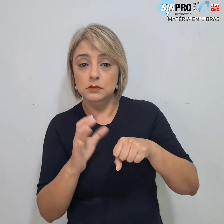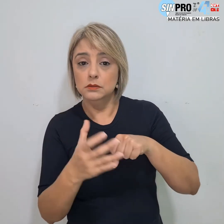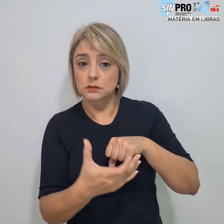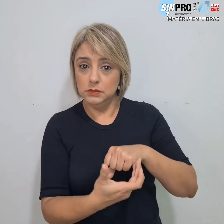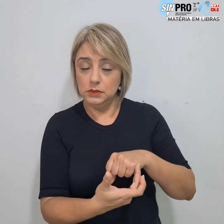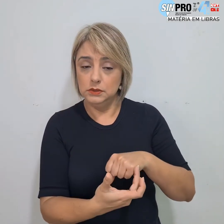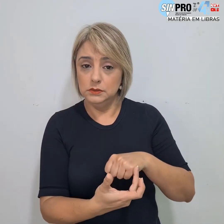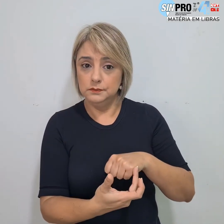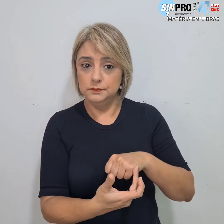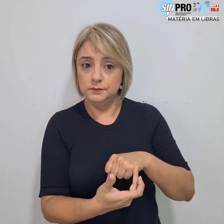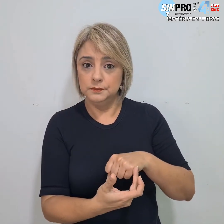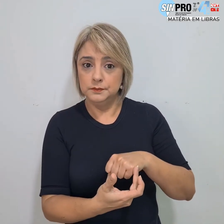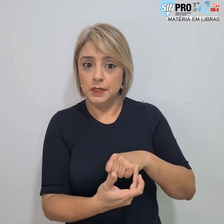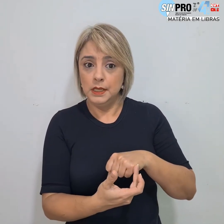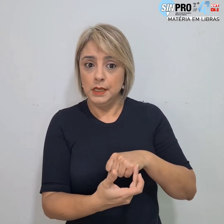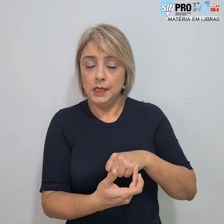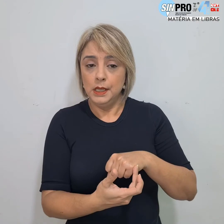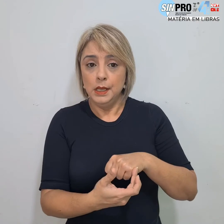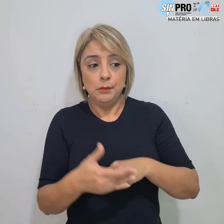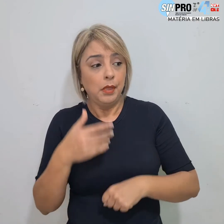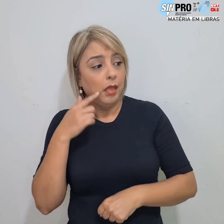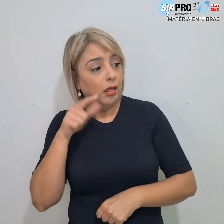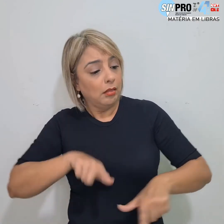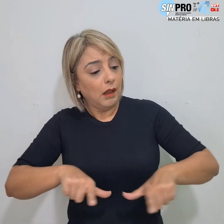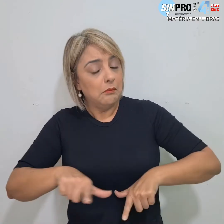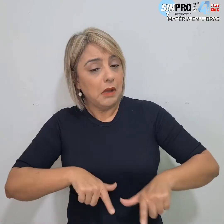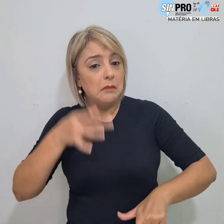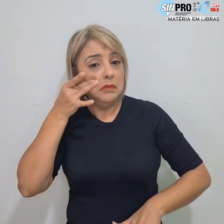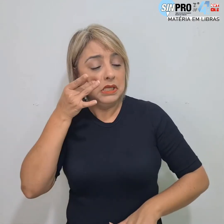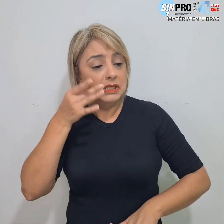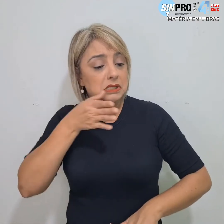Covid-19 ao prestarem serviços presenciais.